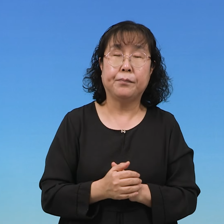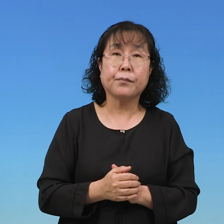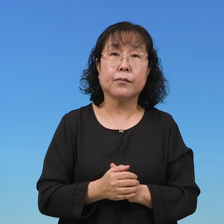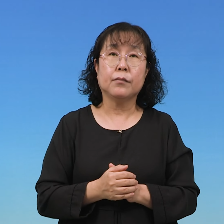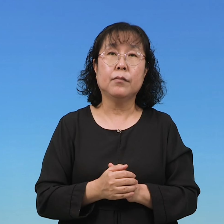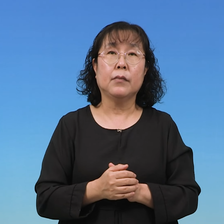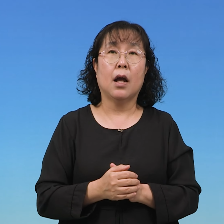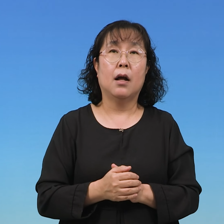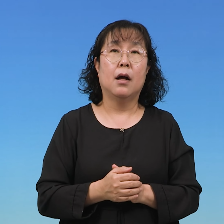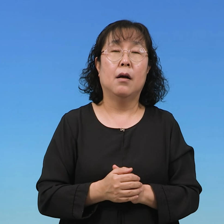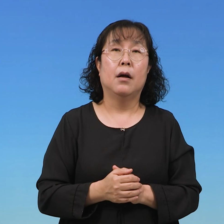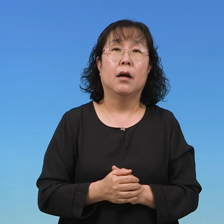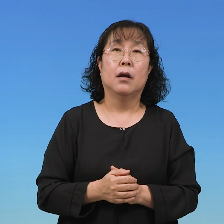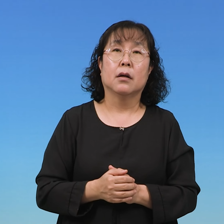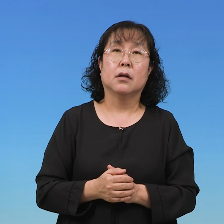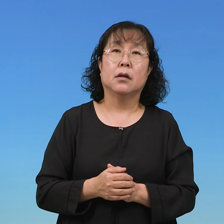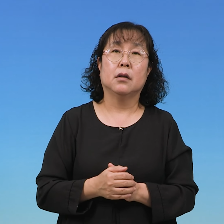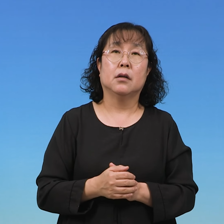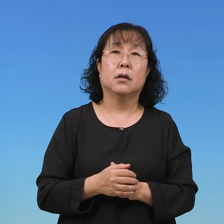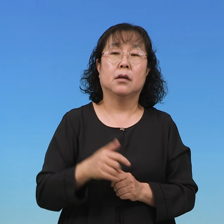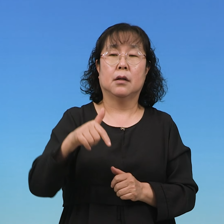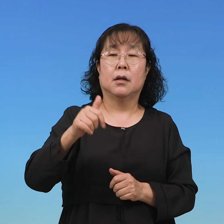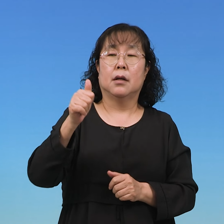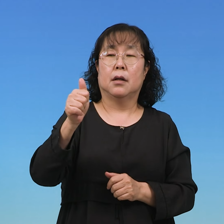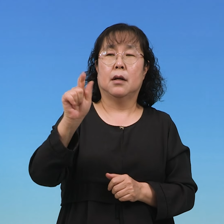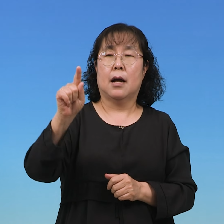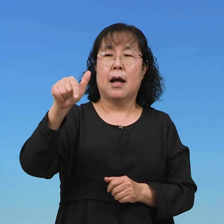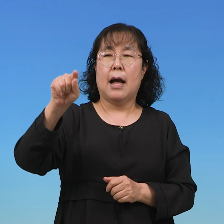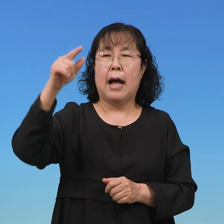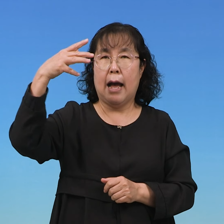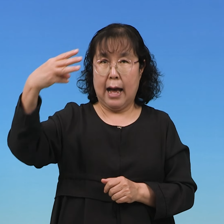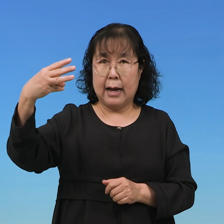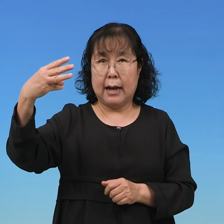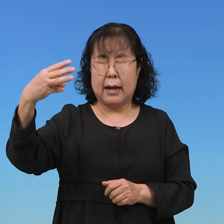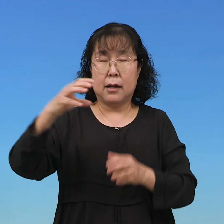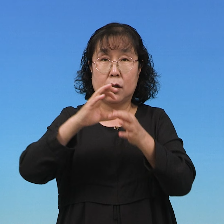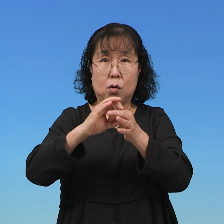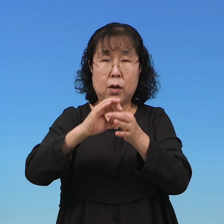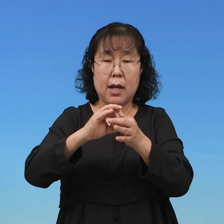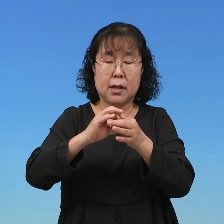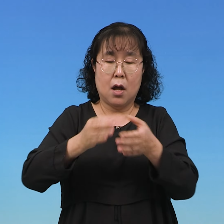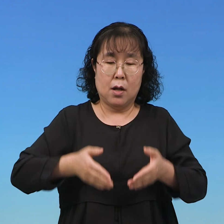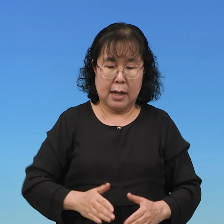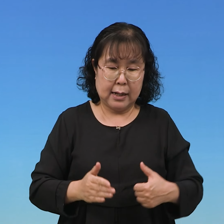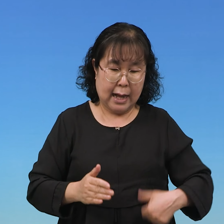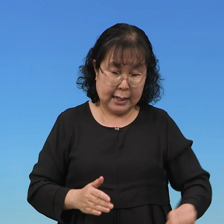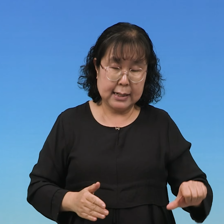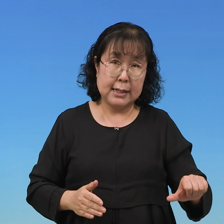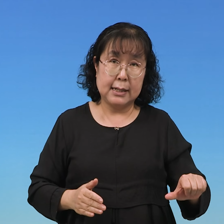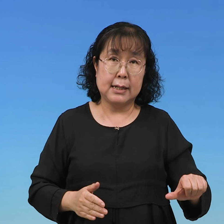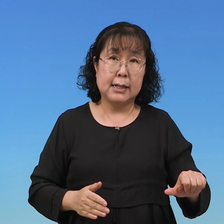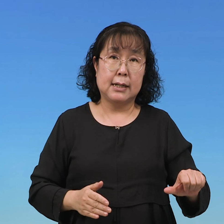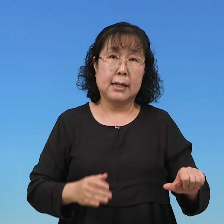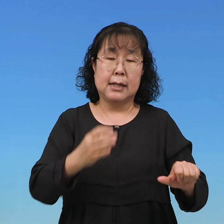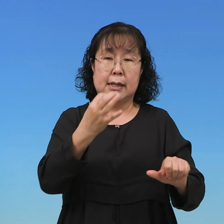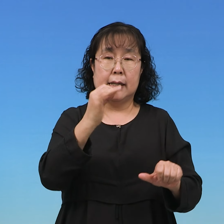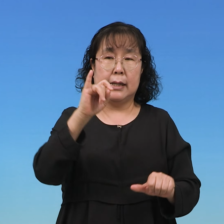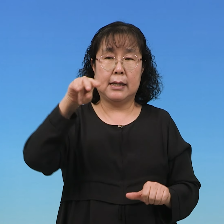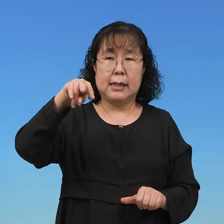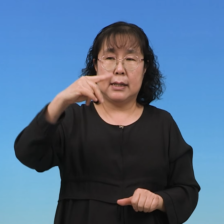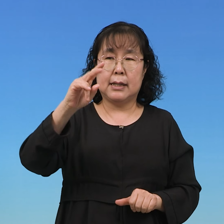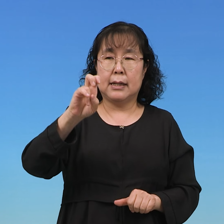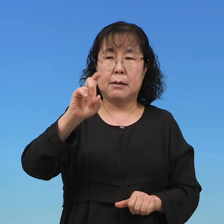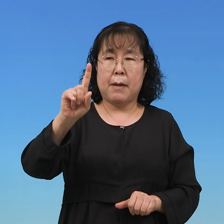이제 대리모, 그러니까 배달은 종을 통해서, 하가를 통해서 낳은 이스마엘이